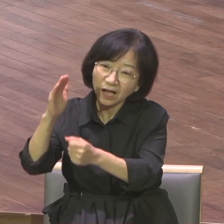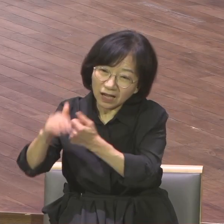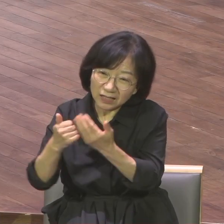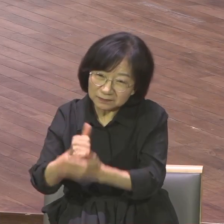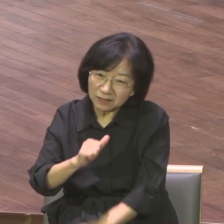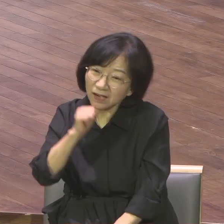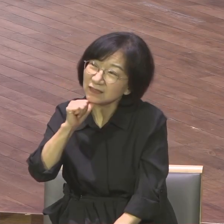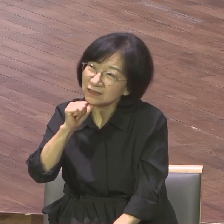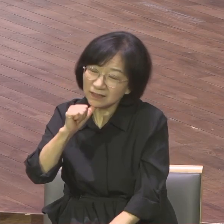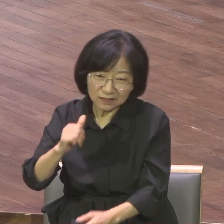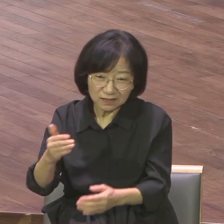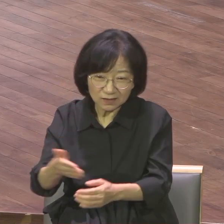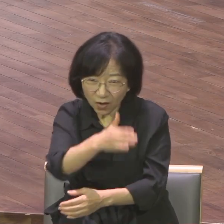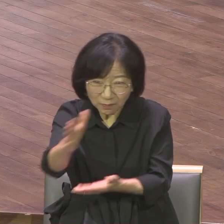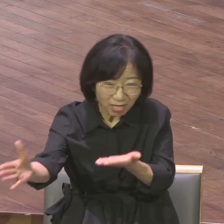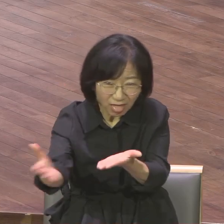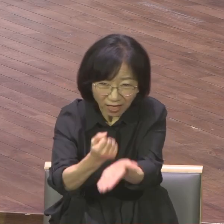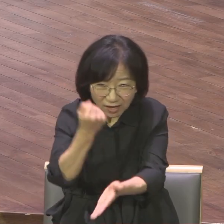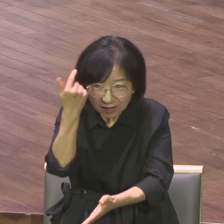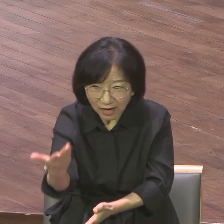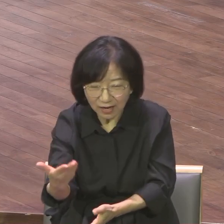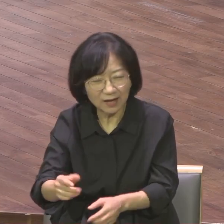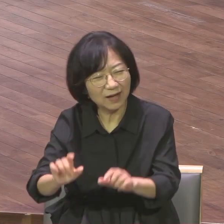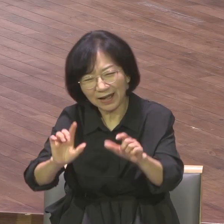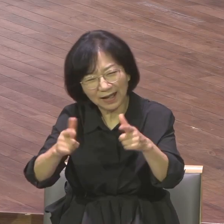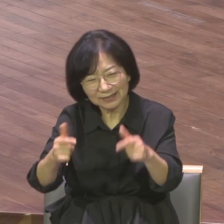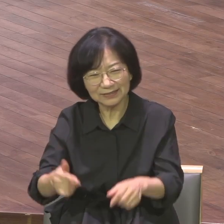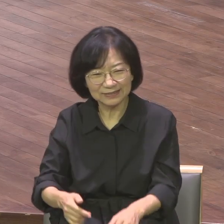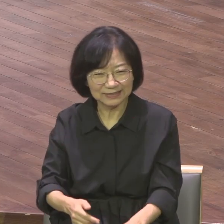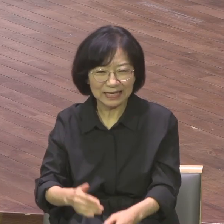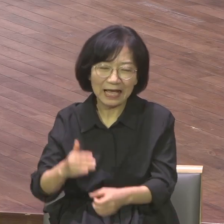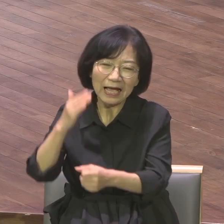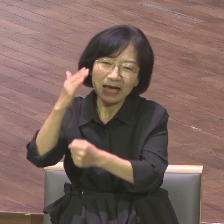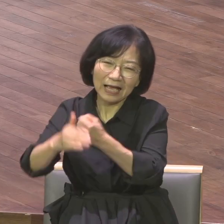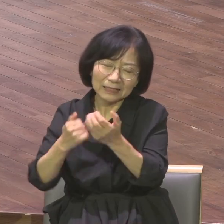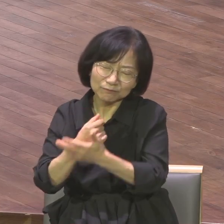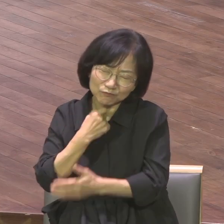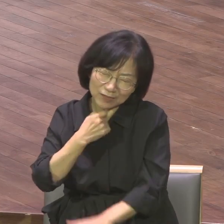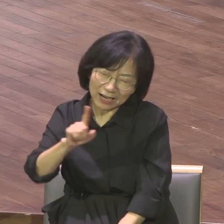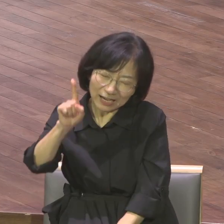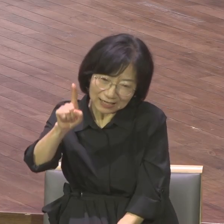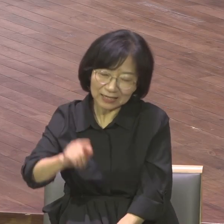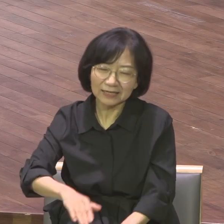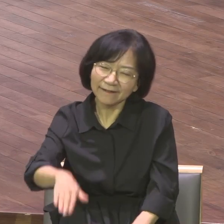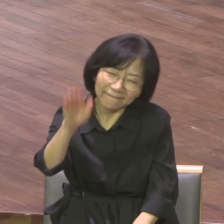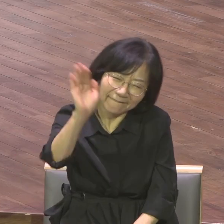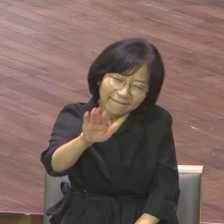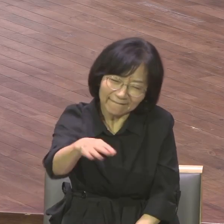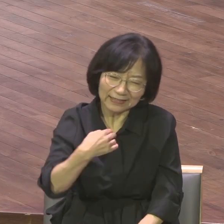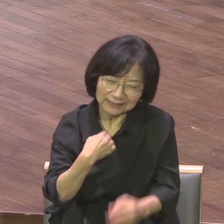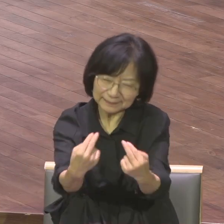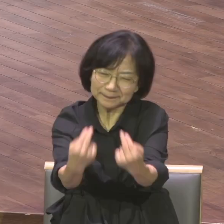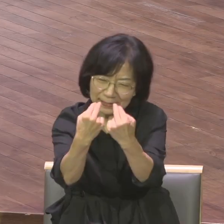뺏어갑니까? 날 좀 쳐다봐. 나를. 나만 좀 사랑해.